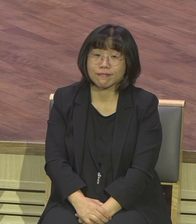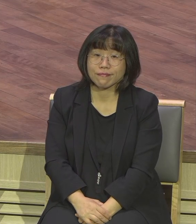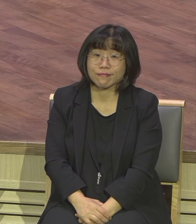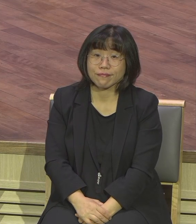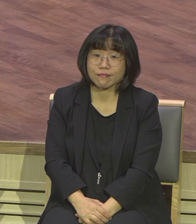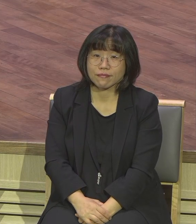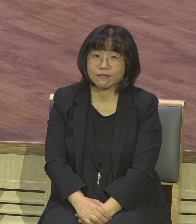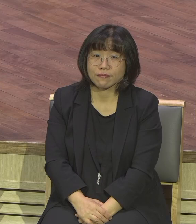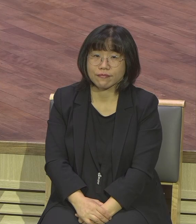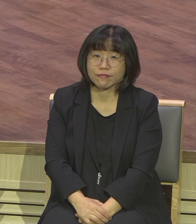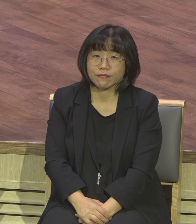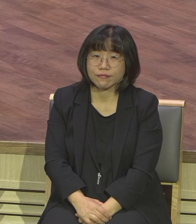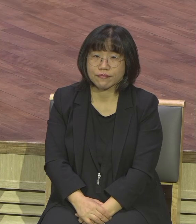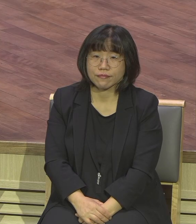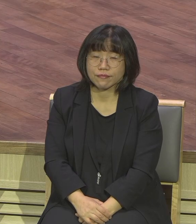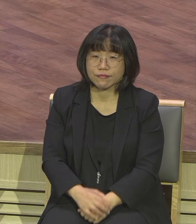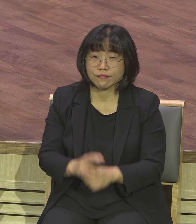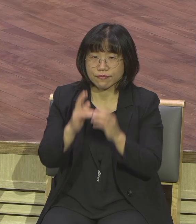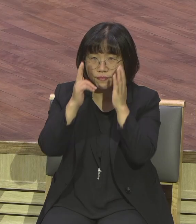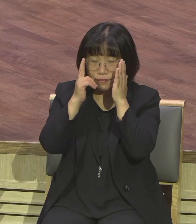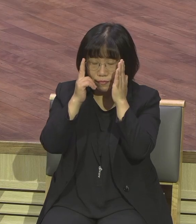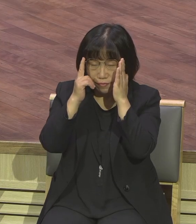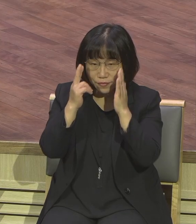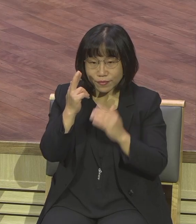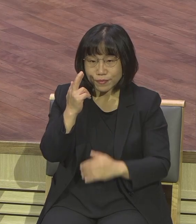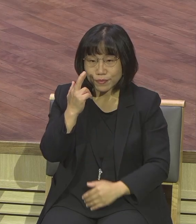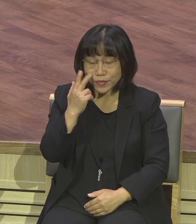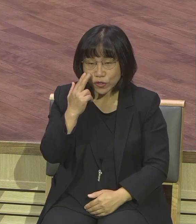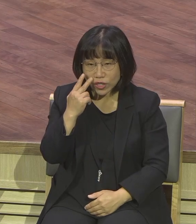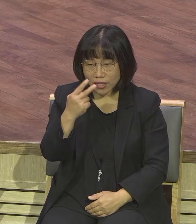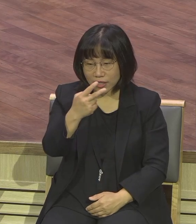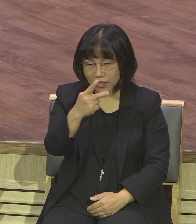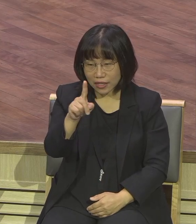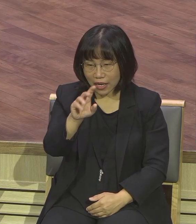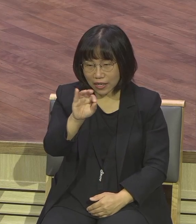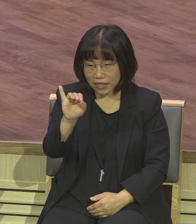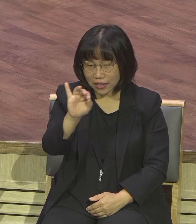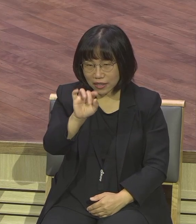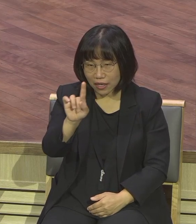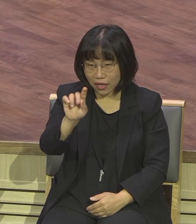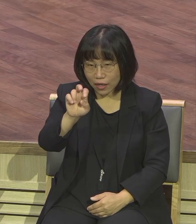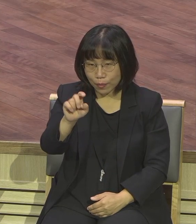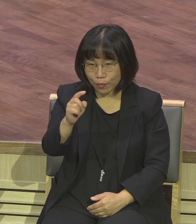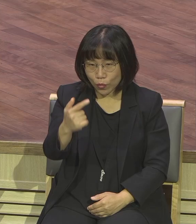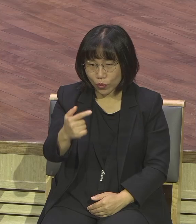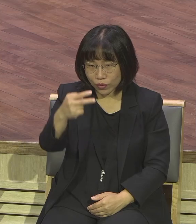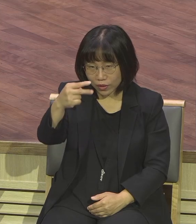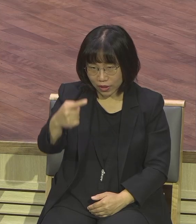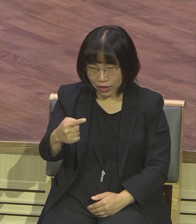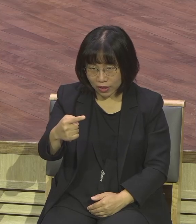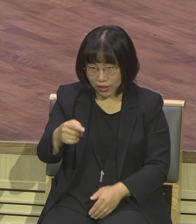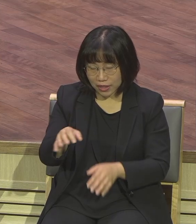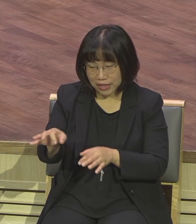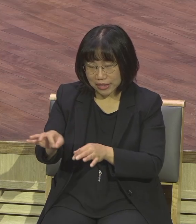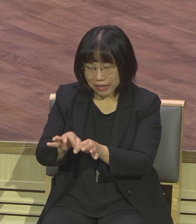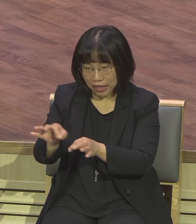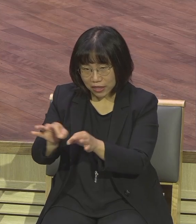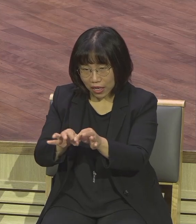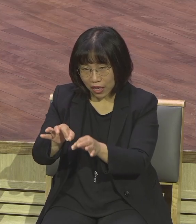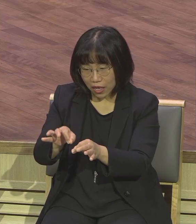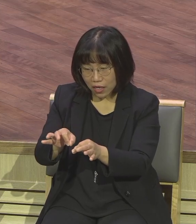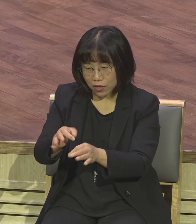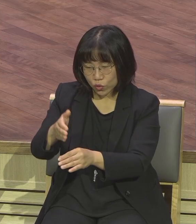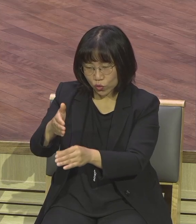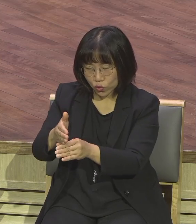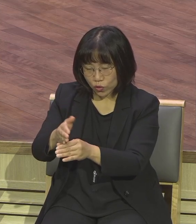미국 세계 다이아몬드 세계 금을 전부 유통하는 게 맨하탄입니다. 맨하탄은 그